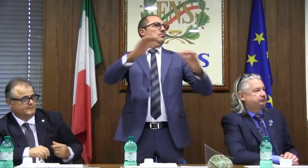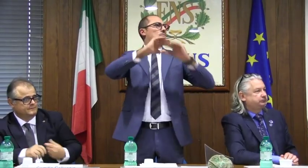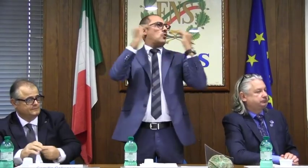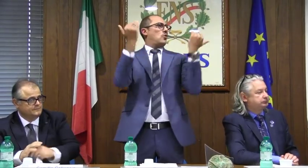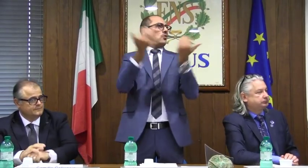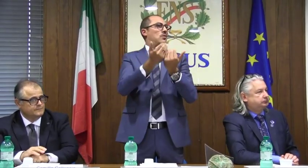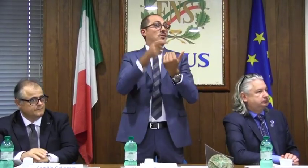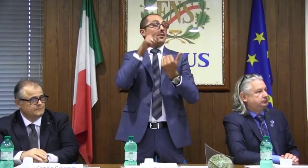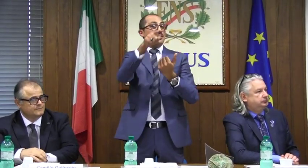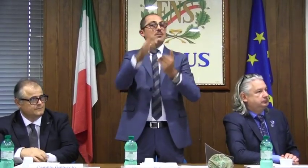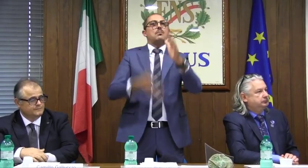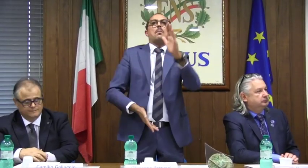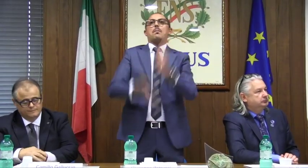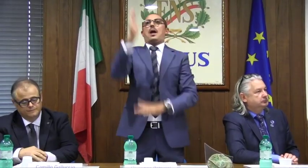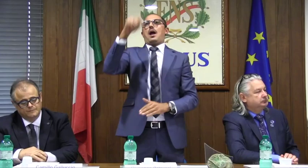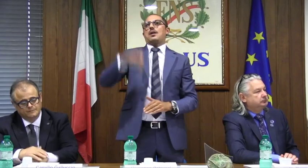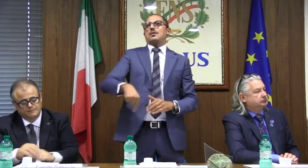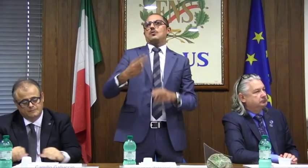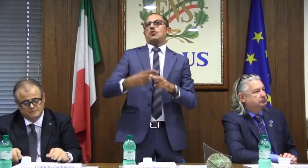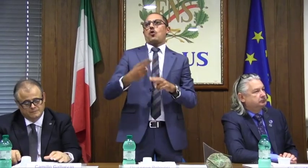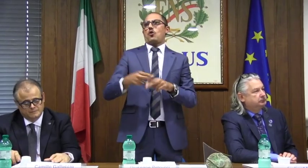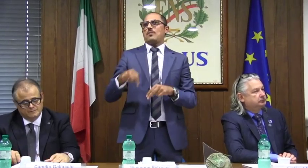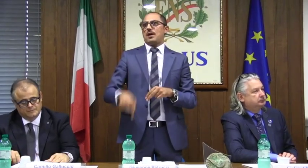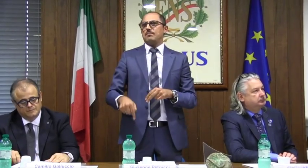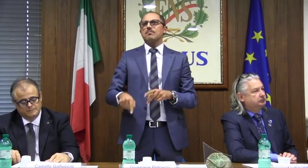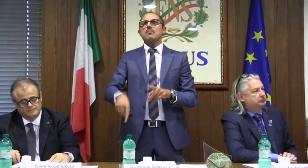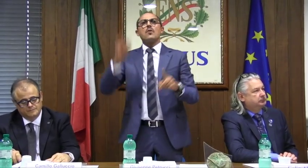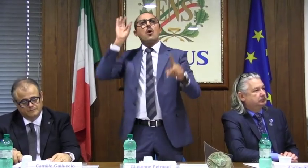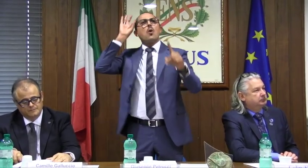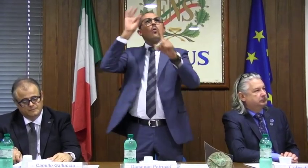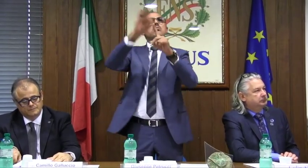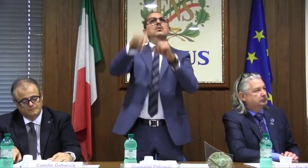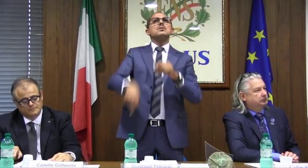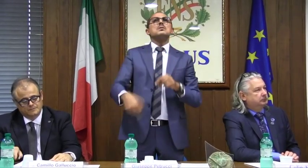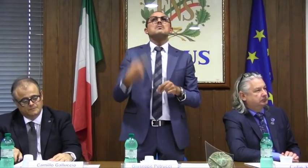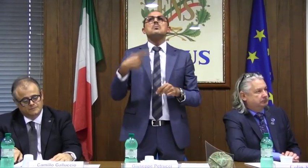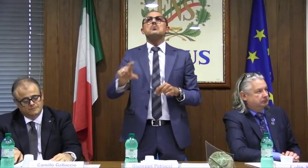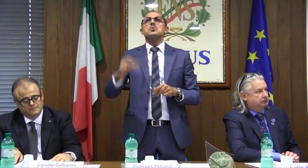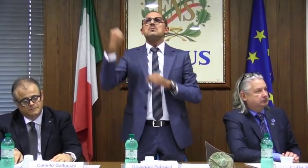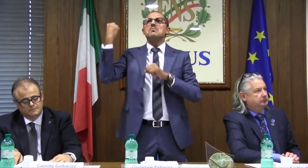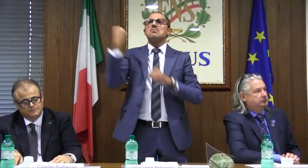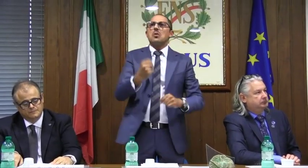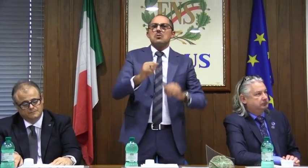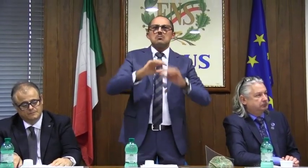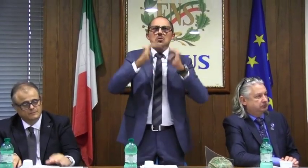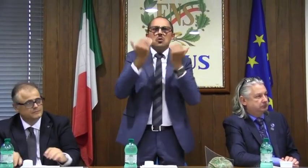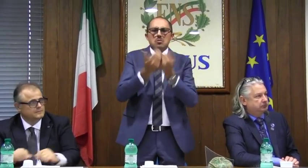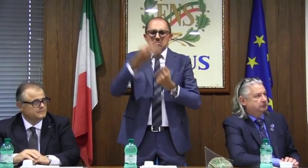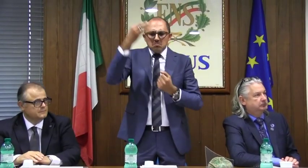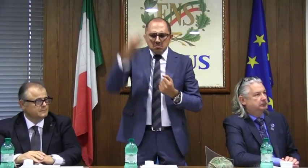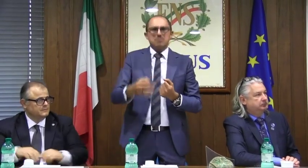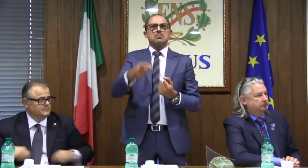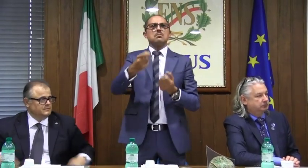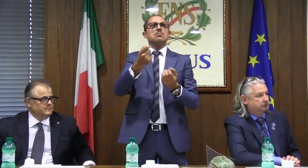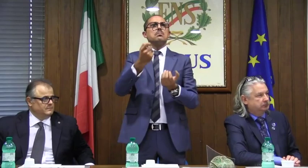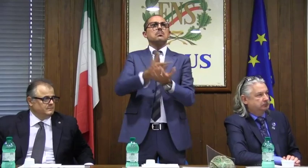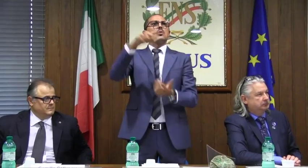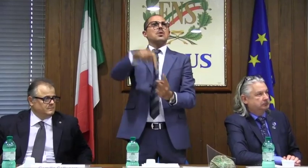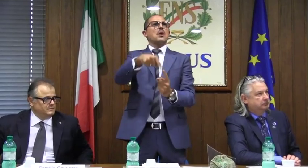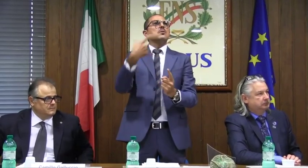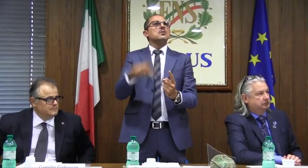acronimo WFD, in inglese, che insomma è conosciuto da tutte le parti del mondo.